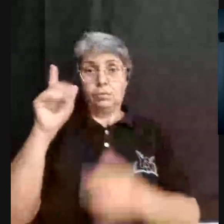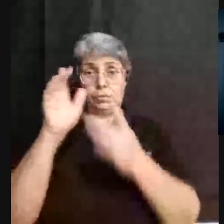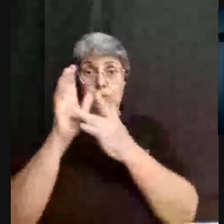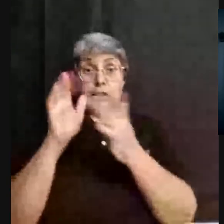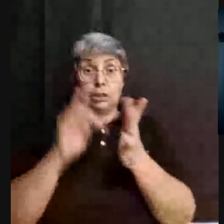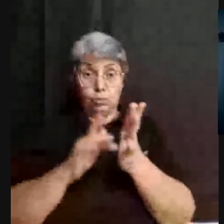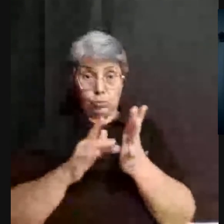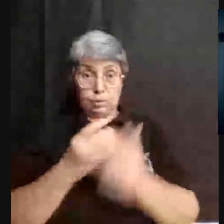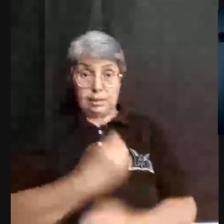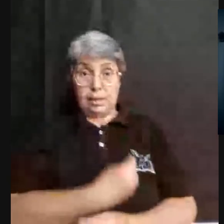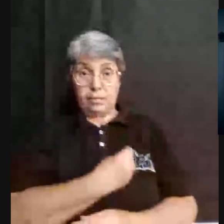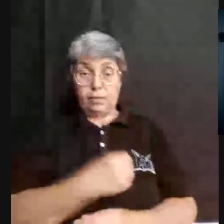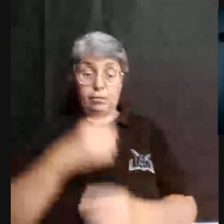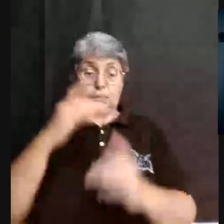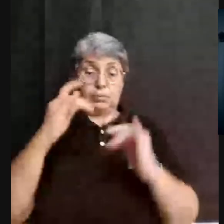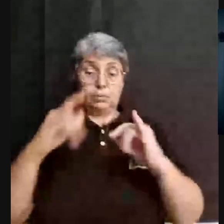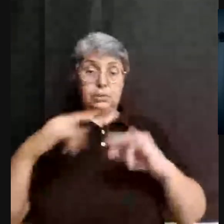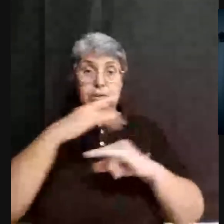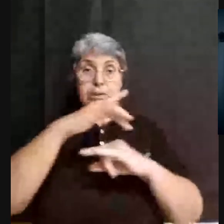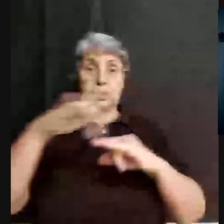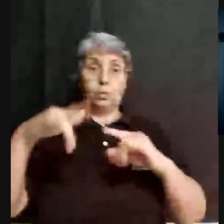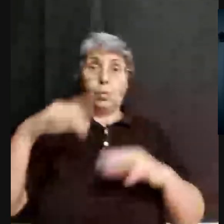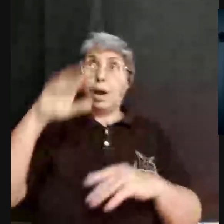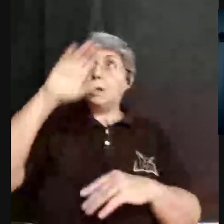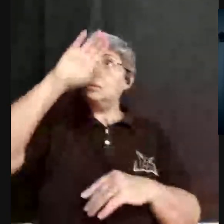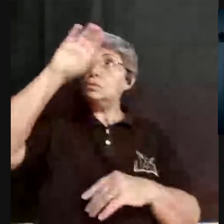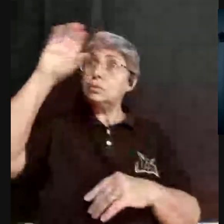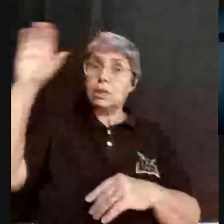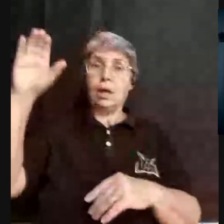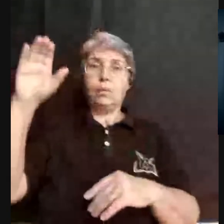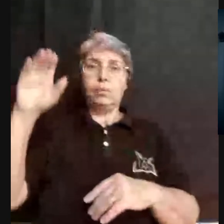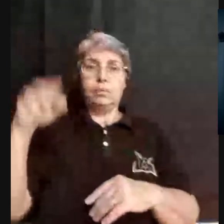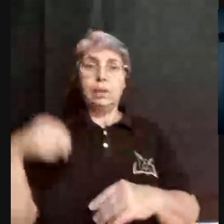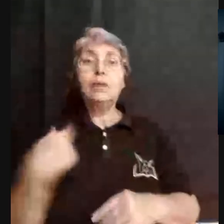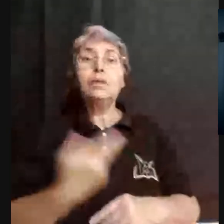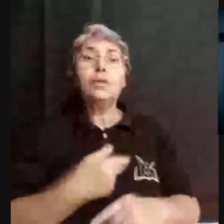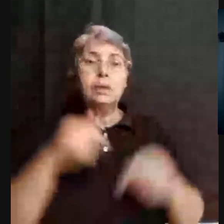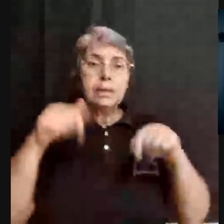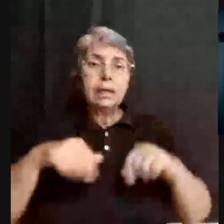que nós compreendamos o que devemos fazer nesse momento tão solene,